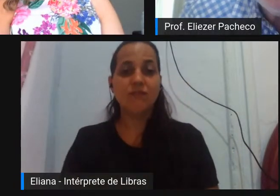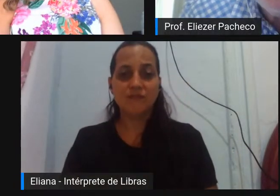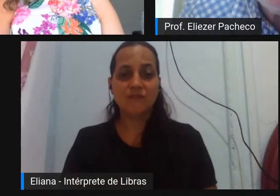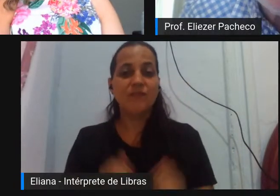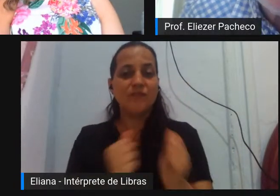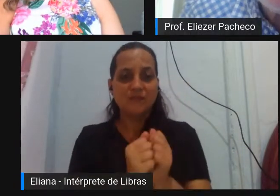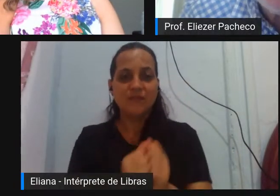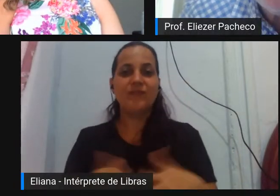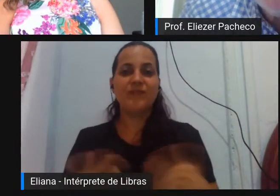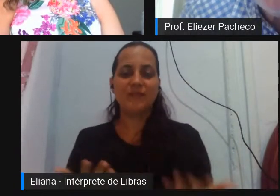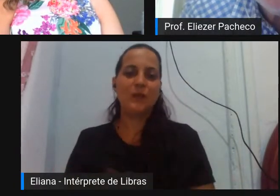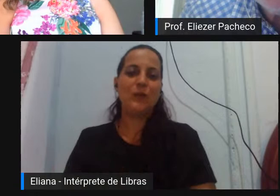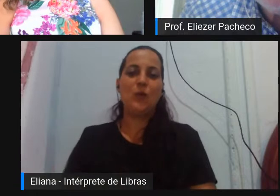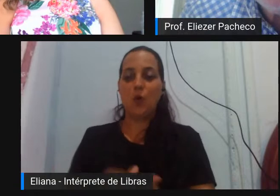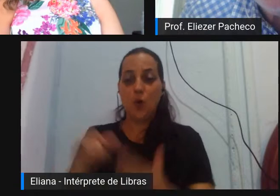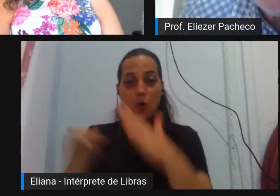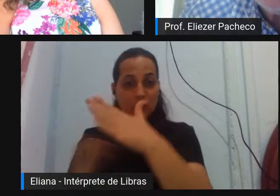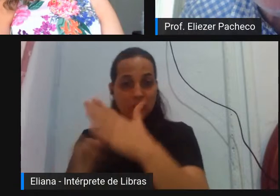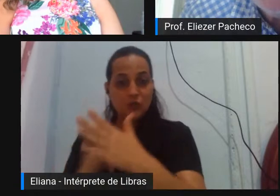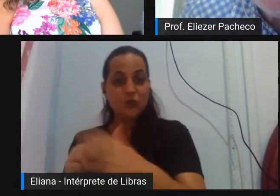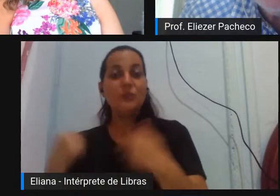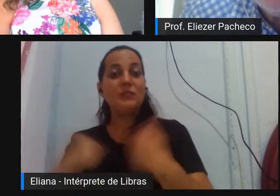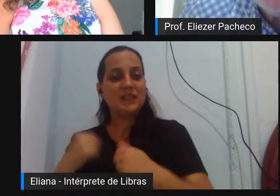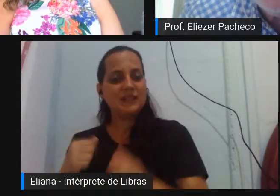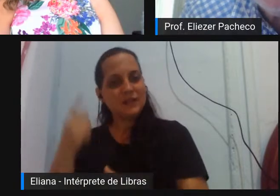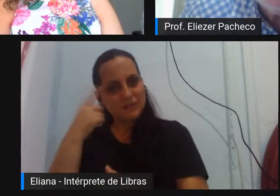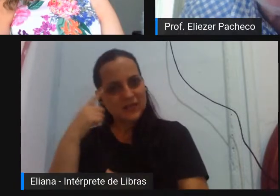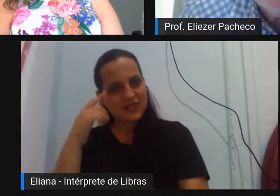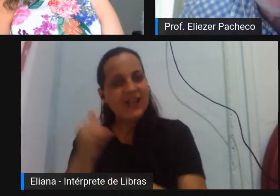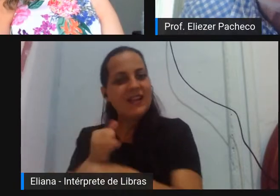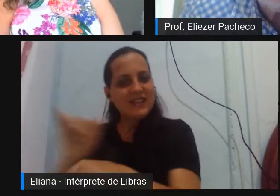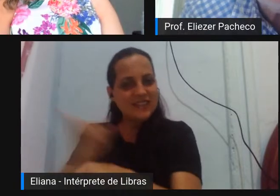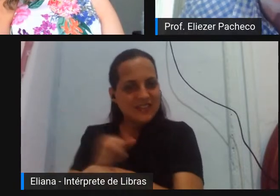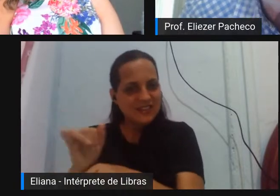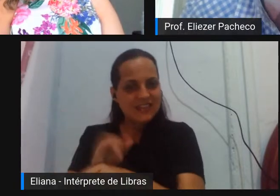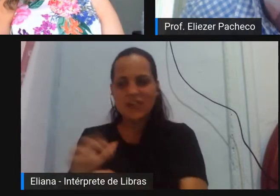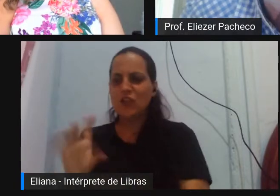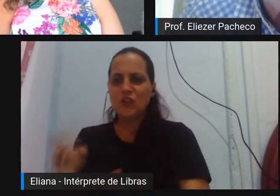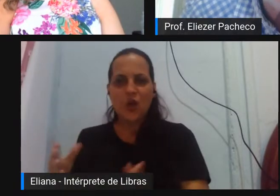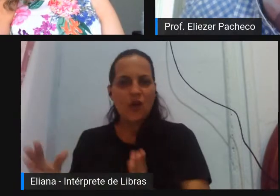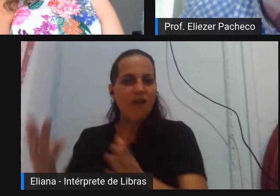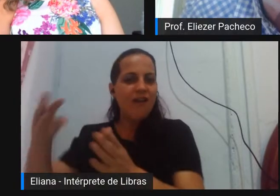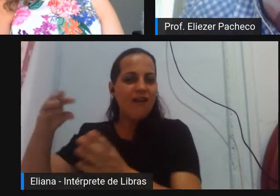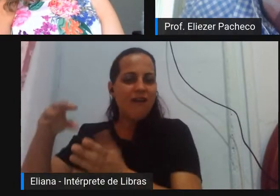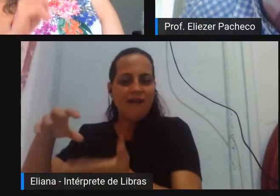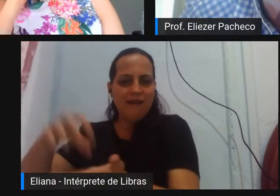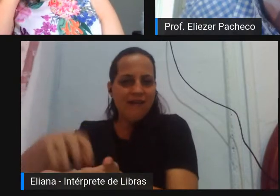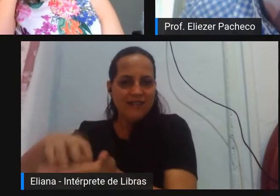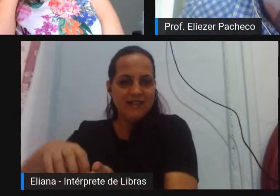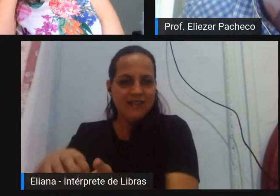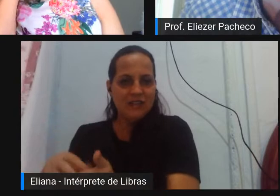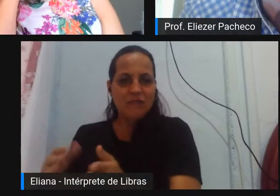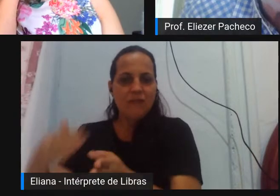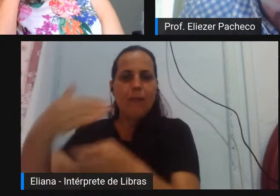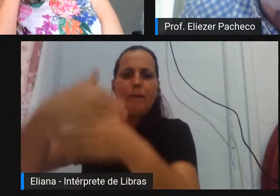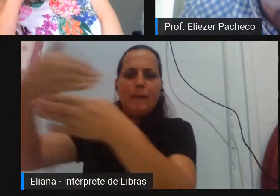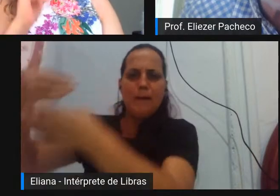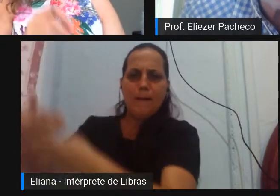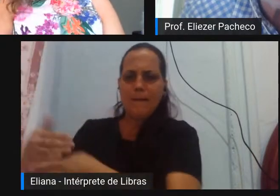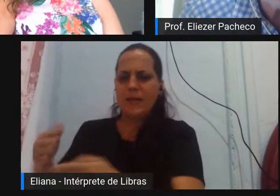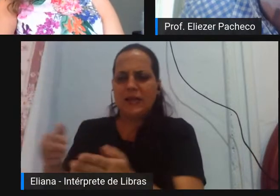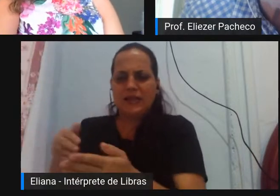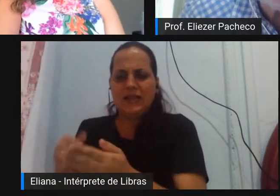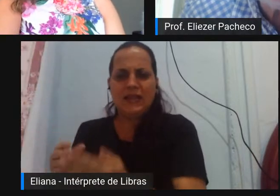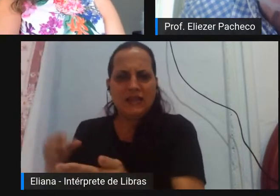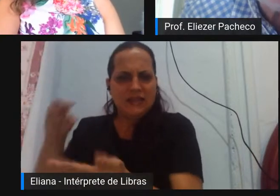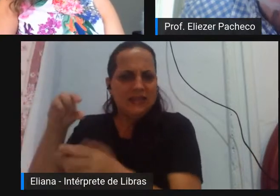Se nós queremos garantir a sobrevivência, nós temos que sair dos muros do terreno e trabalharmos